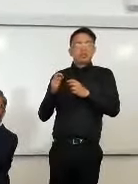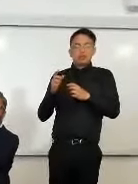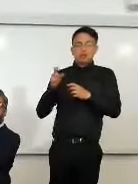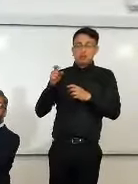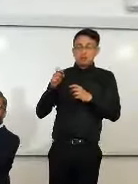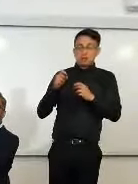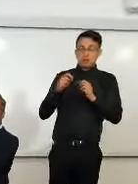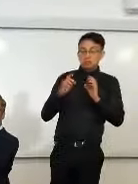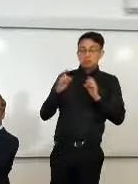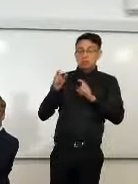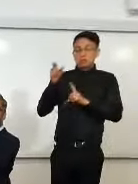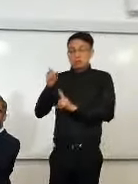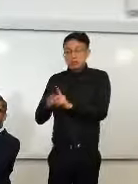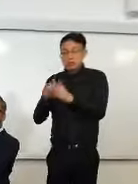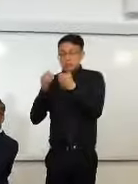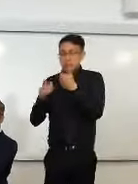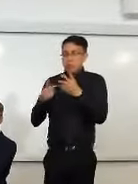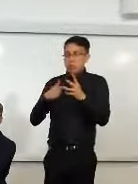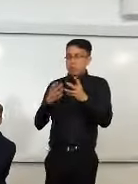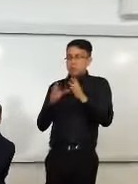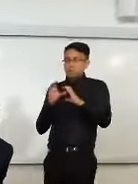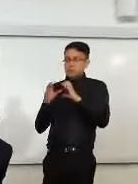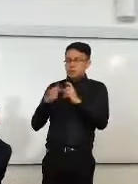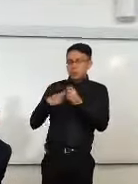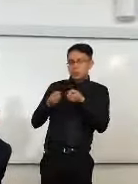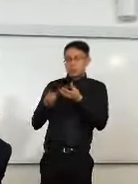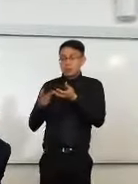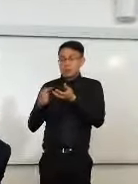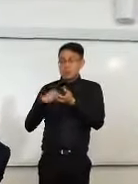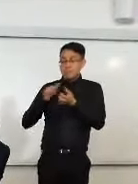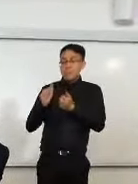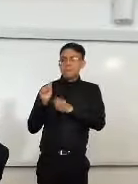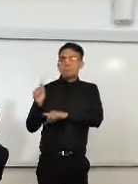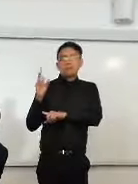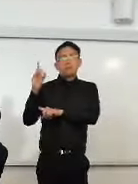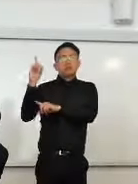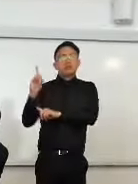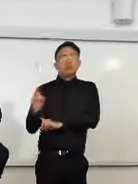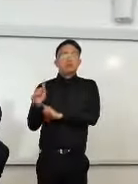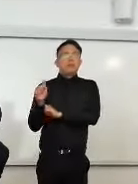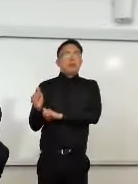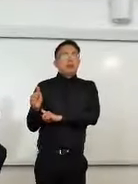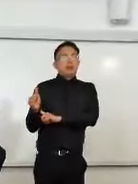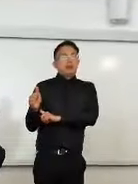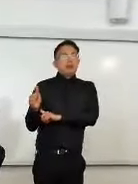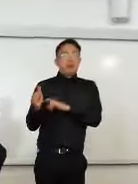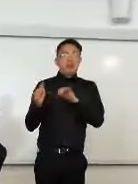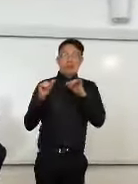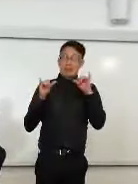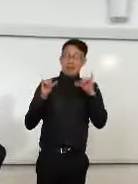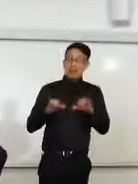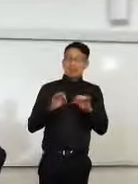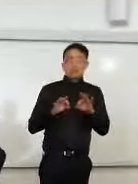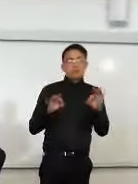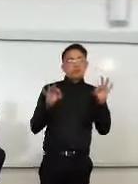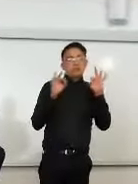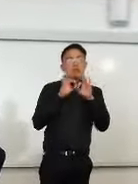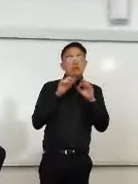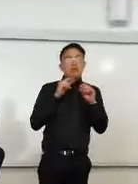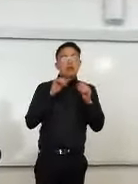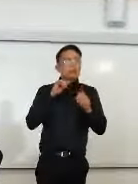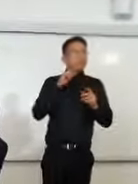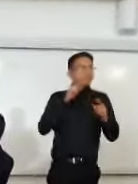reconocidas, utilizadas dentro del sistema para reconocer esa voluntad de la persona. Ese quizás fue el punto más